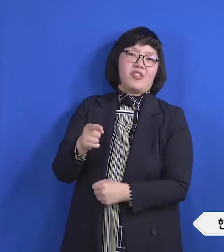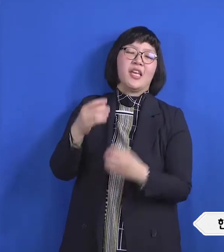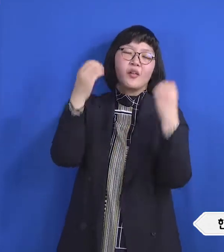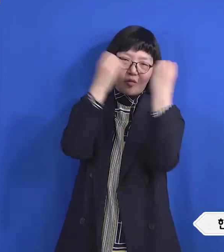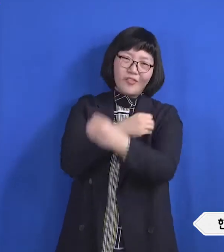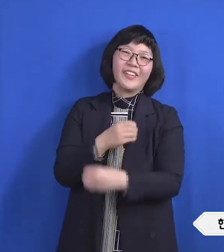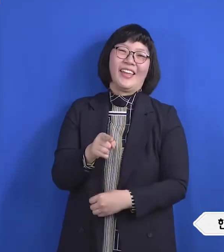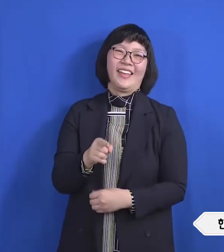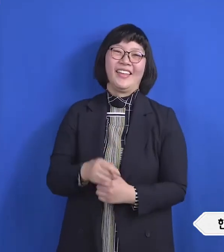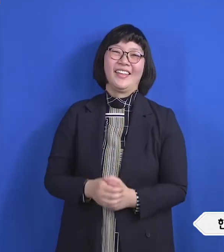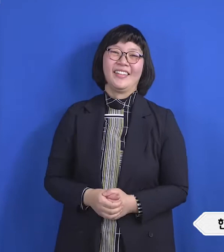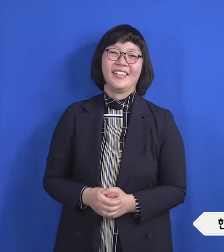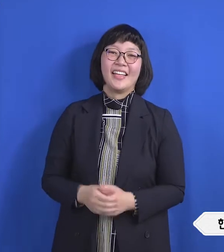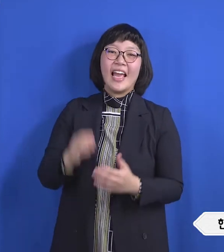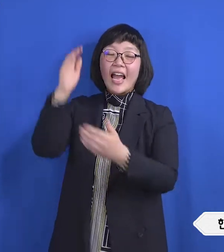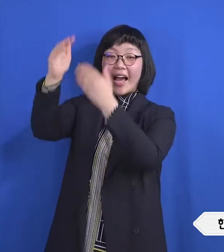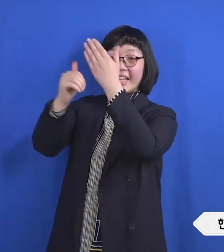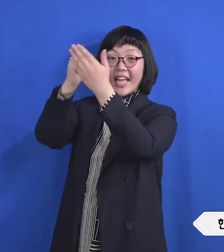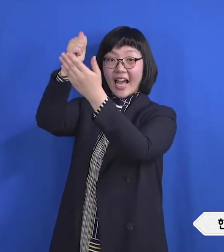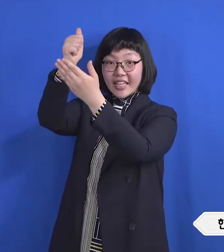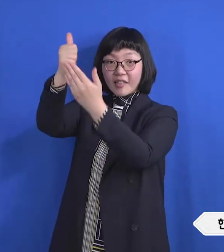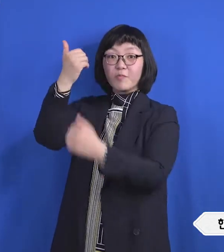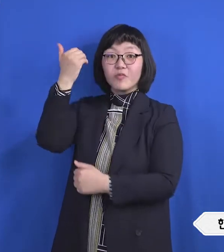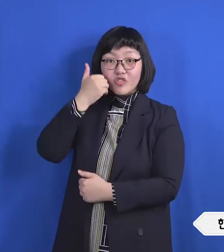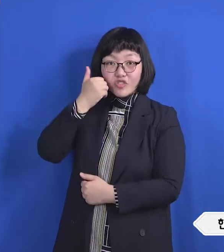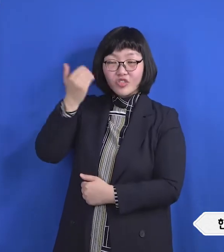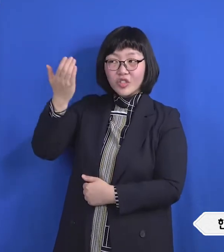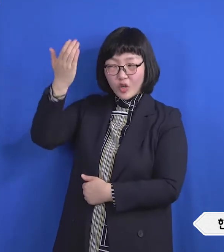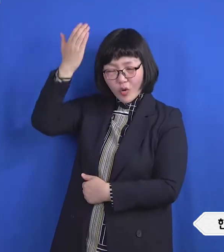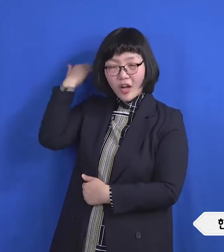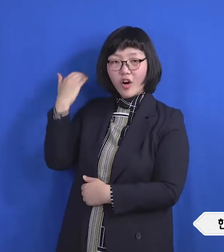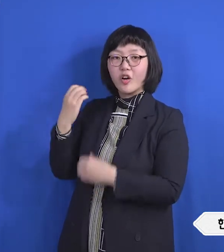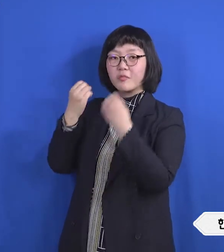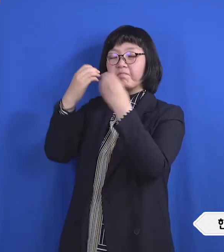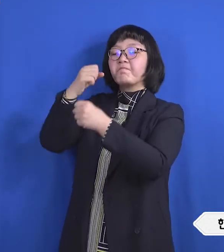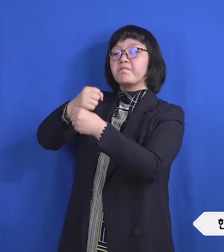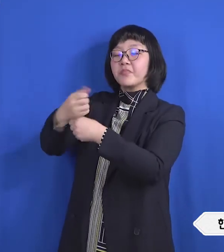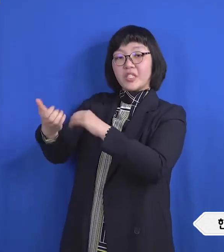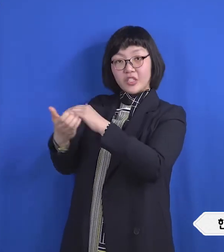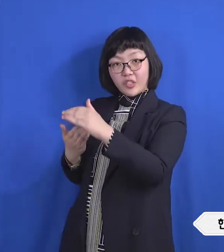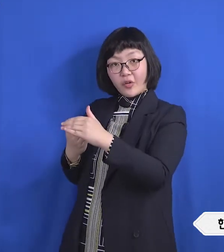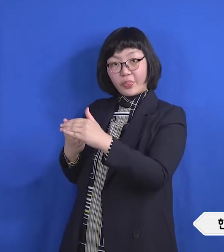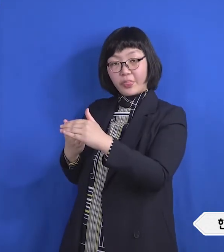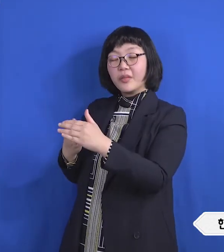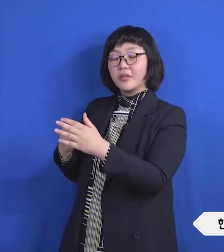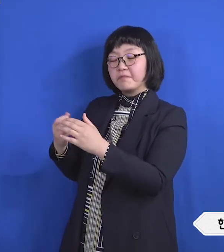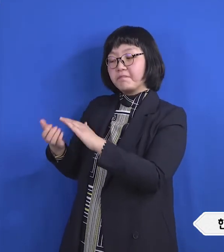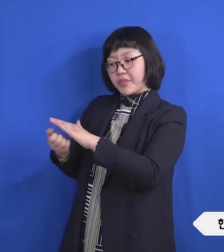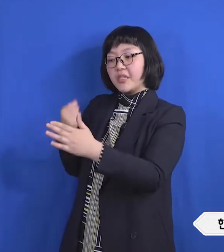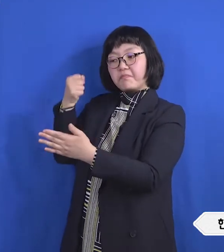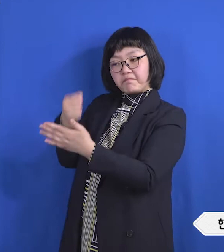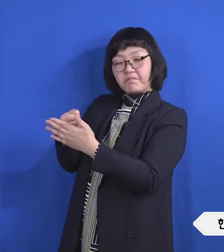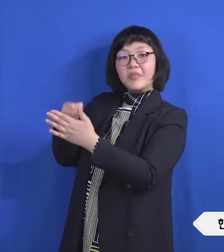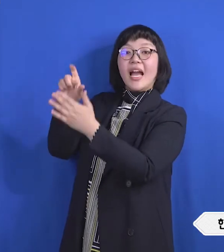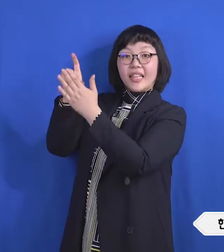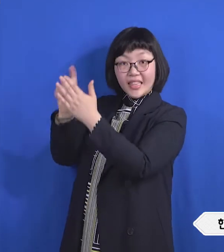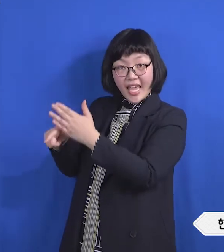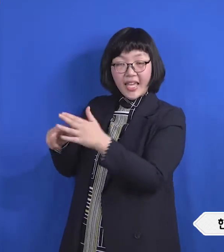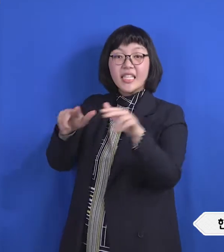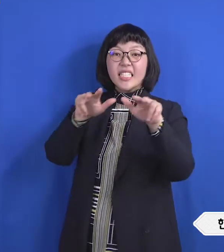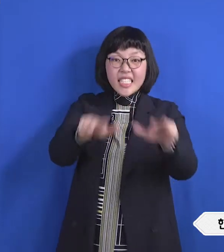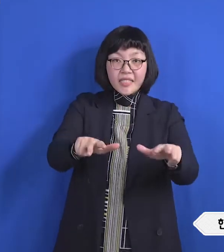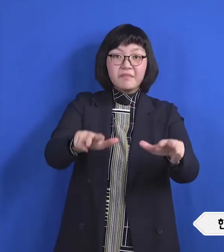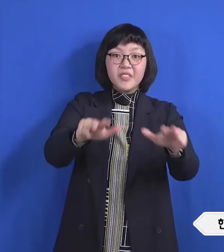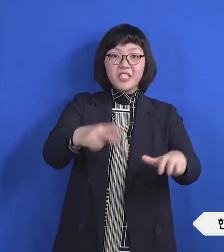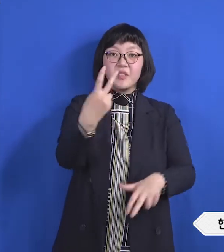그런 것입니다. 하나님은 과거에 창세전에 예정을 할 때에 내가 어떻게 현재